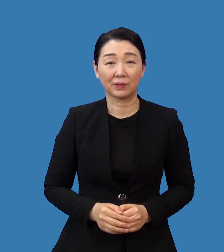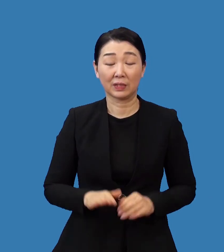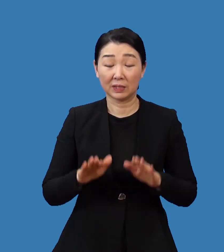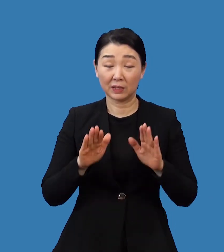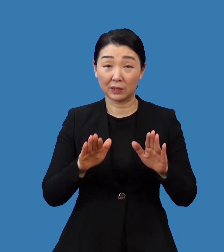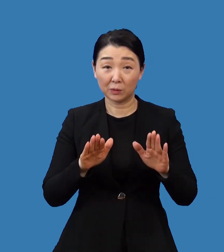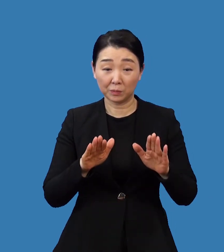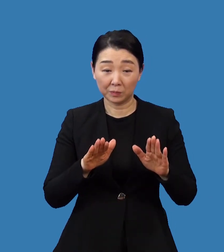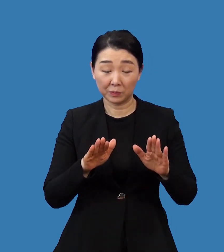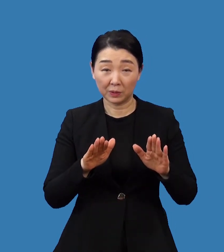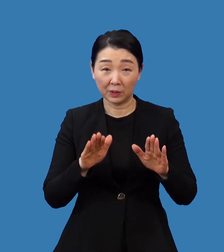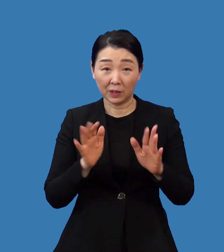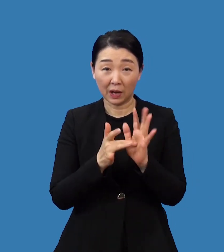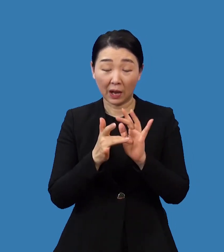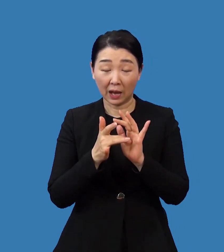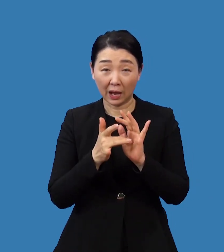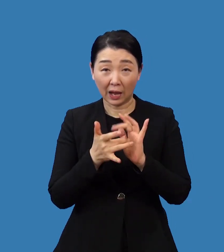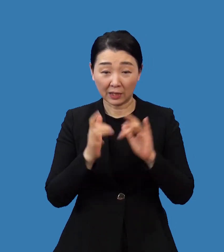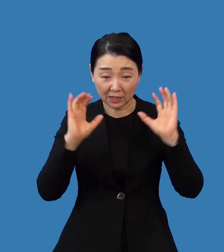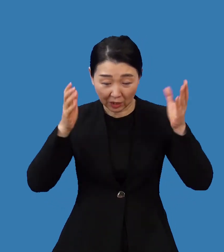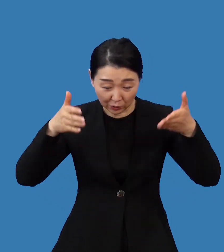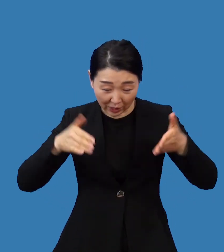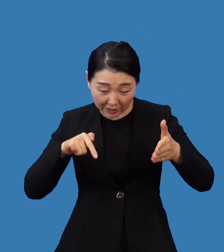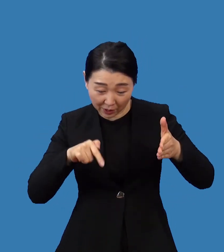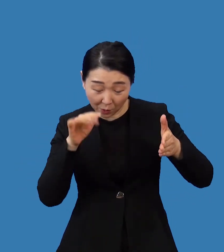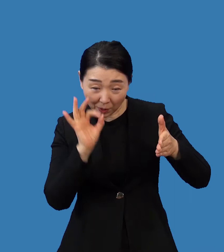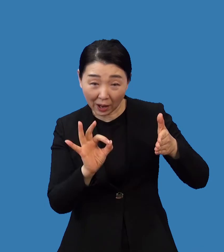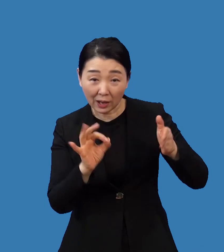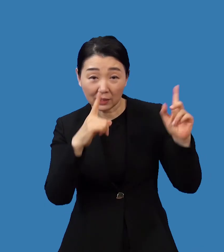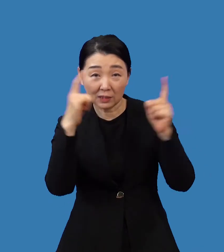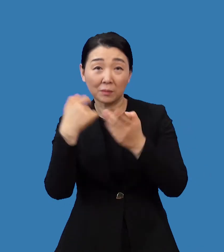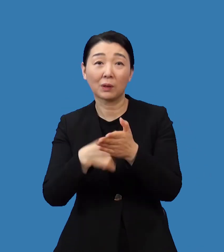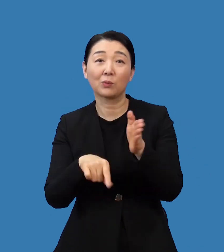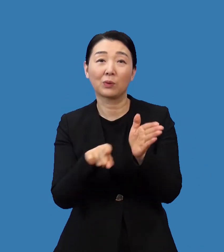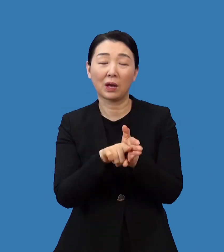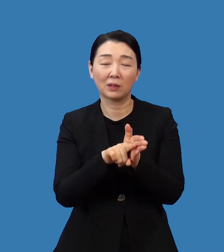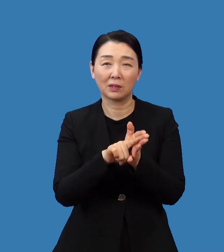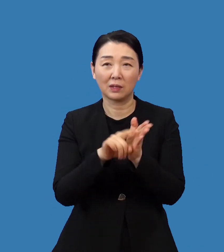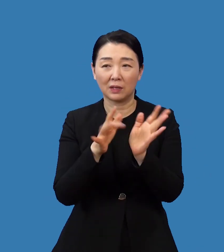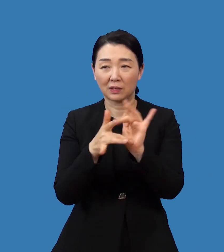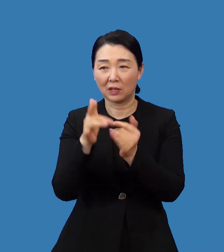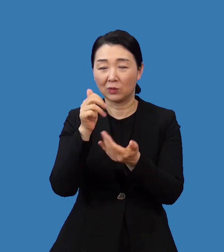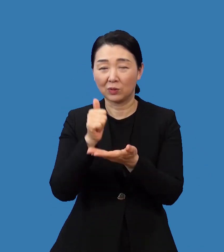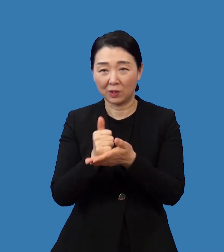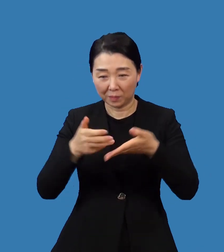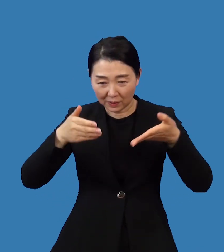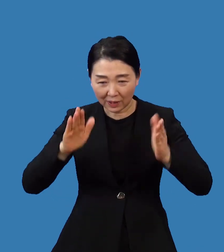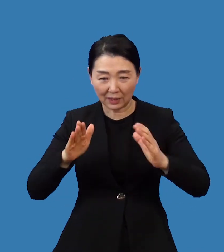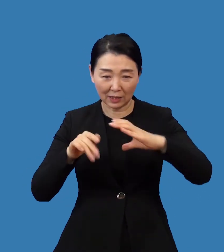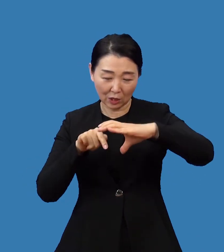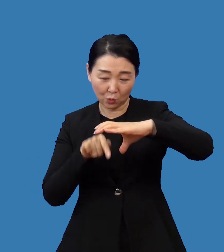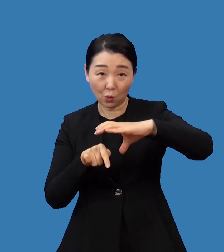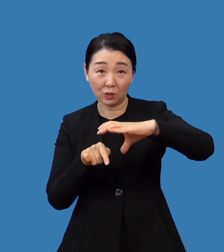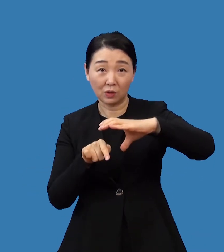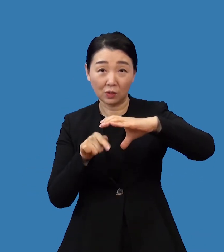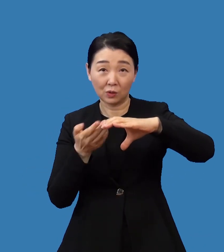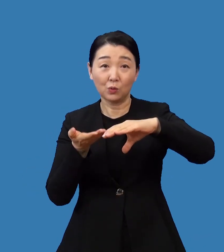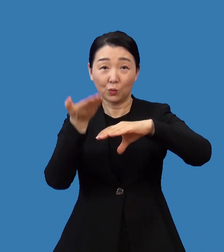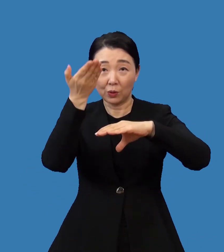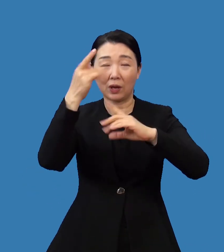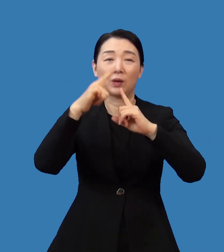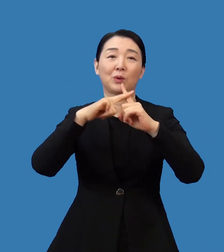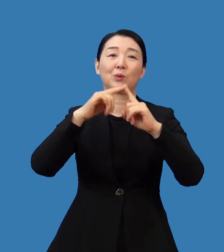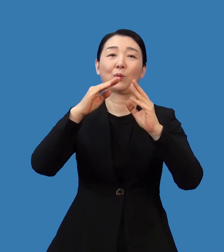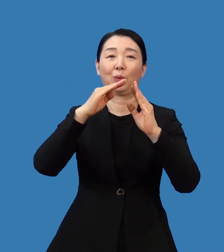가면 아기 예수가 탄생한 것을 기념하는 예수님의 탄생의 동굴 그 위에